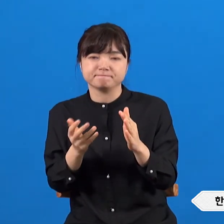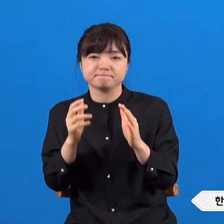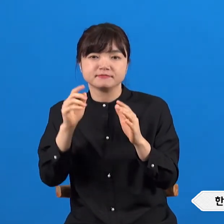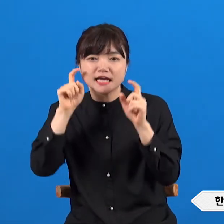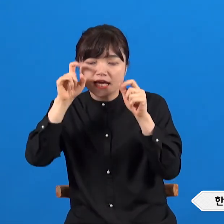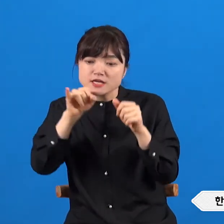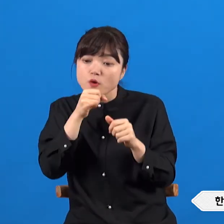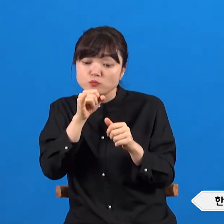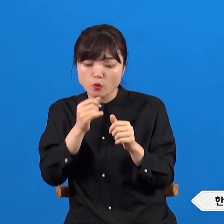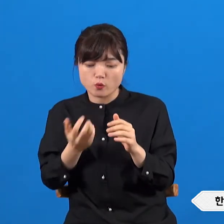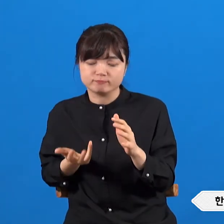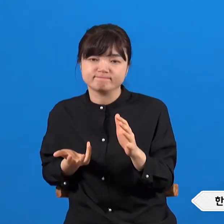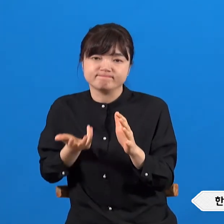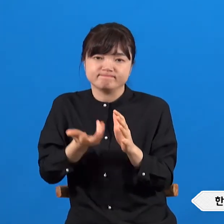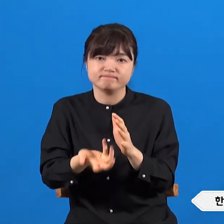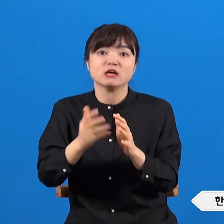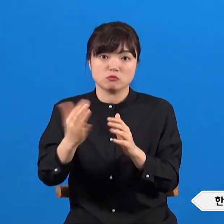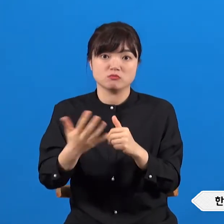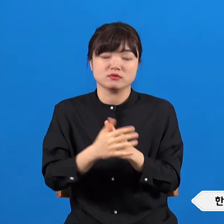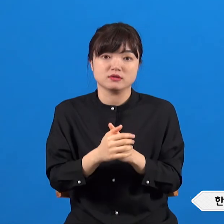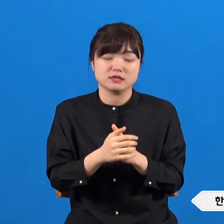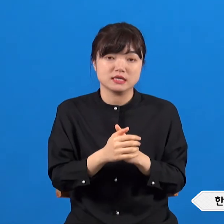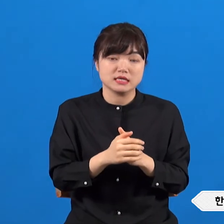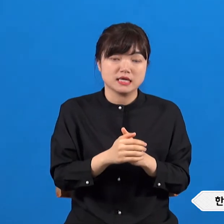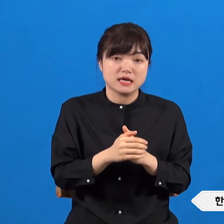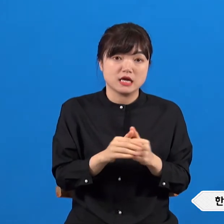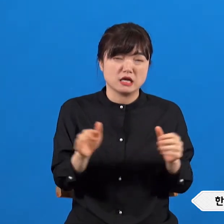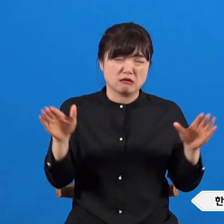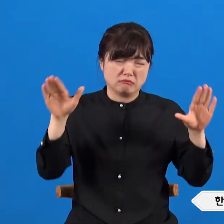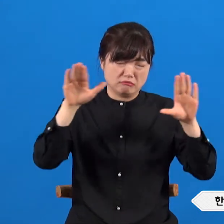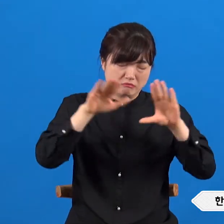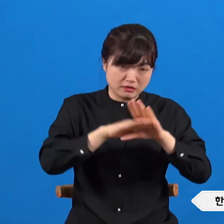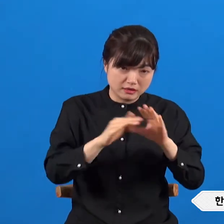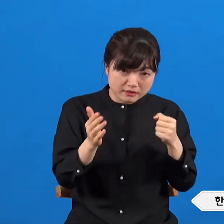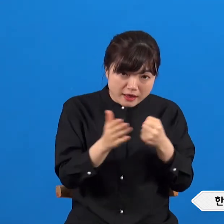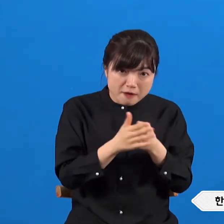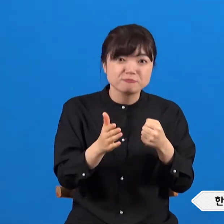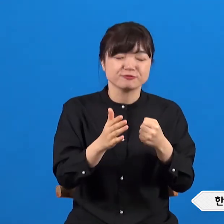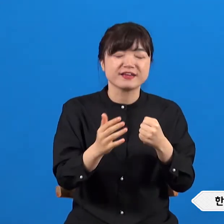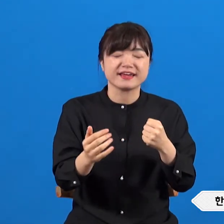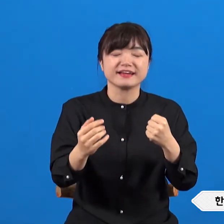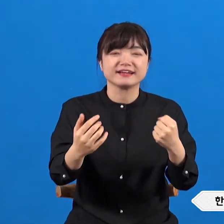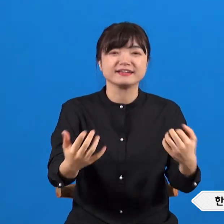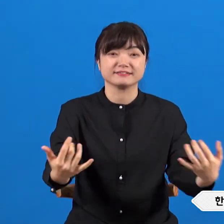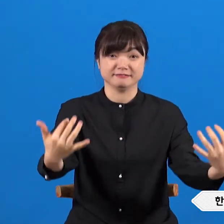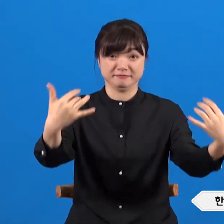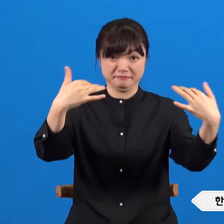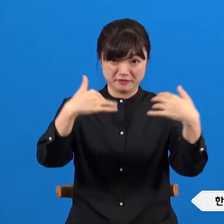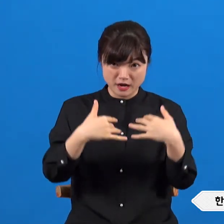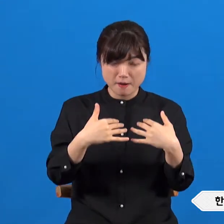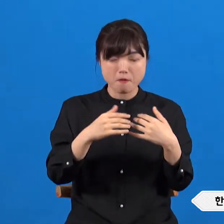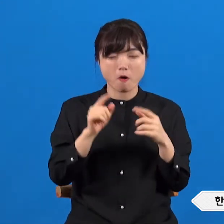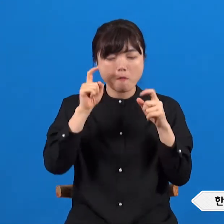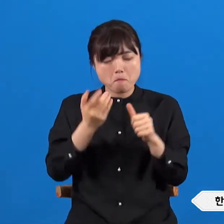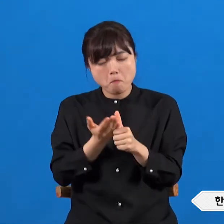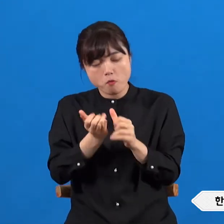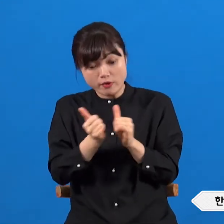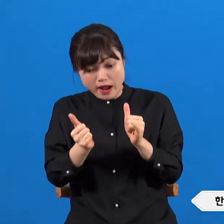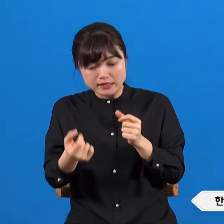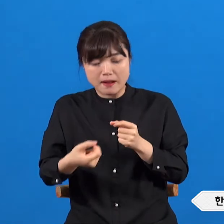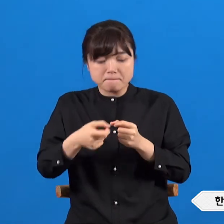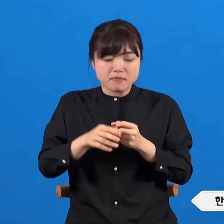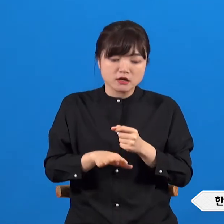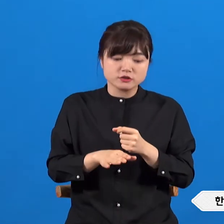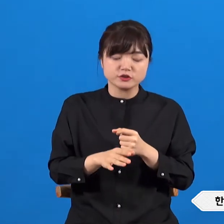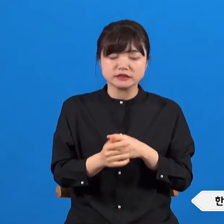때문입니다. 저녁이 되어서 양과 염소가 함께 우리 앞으로 몰려오면 목자가 그 앞에